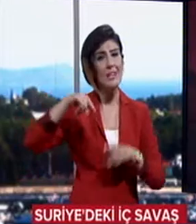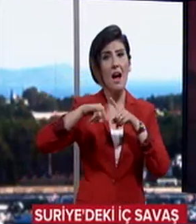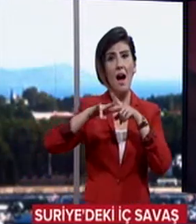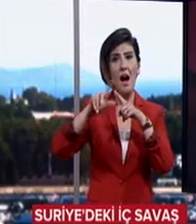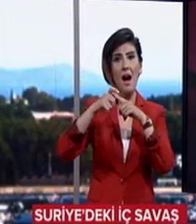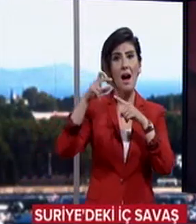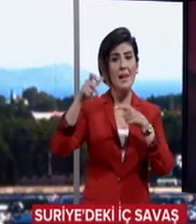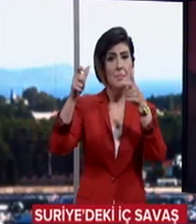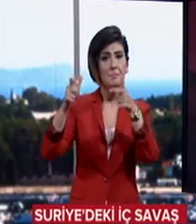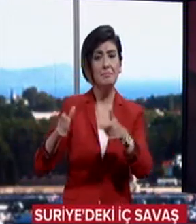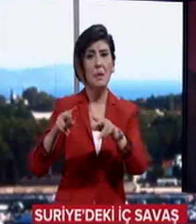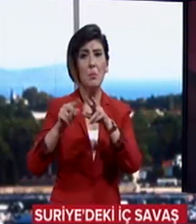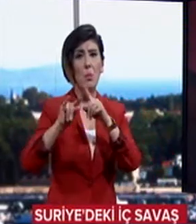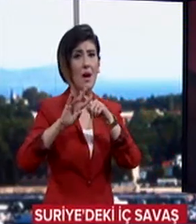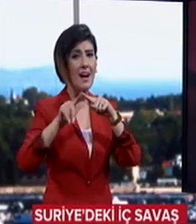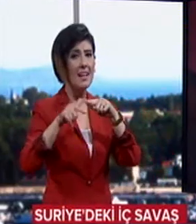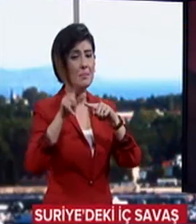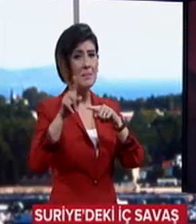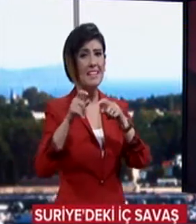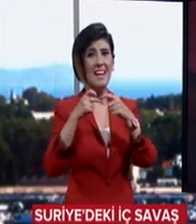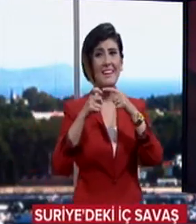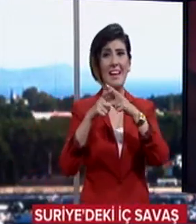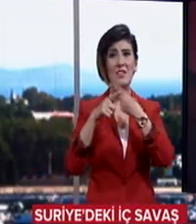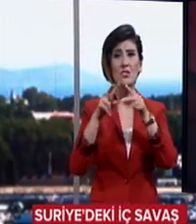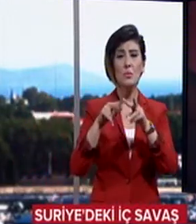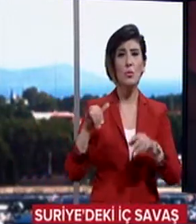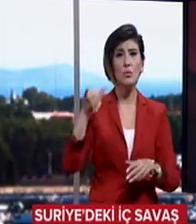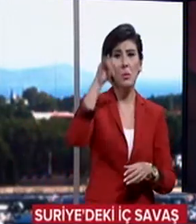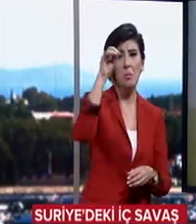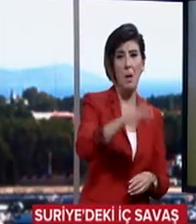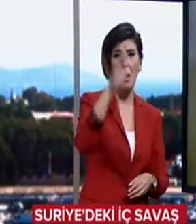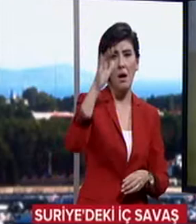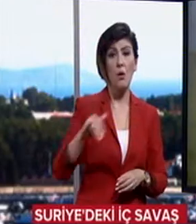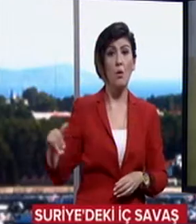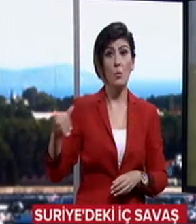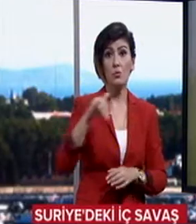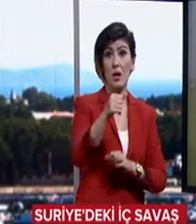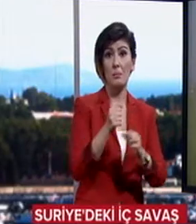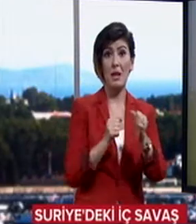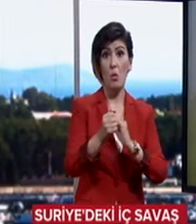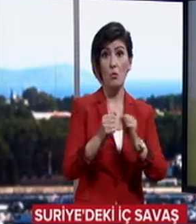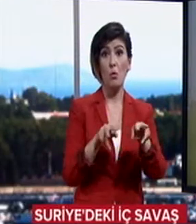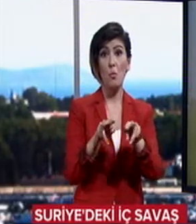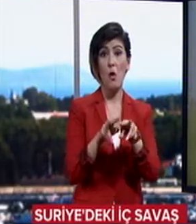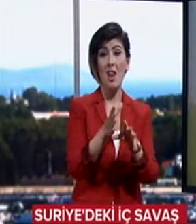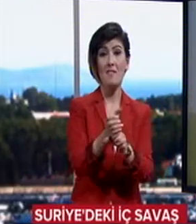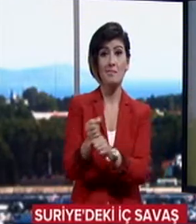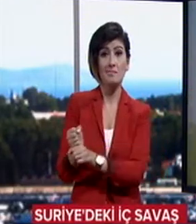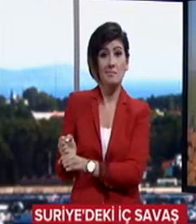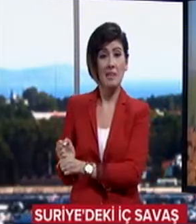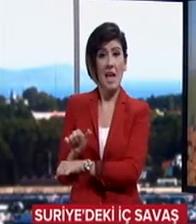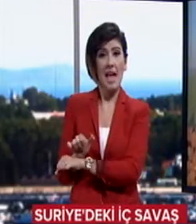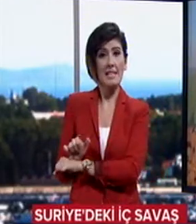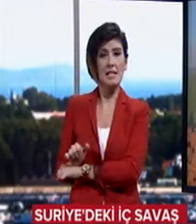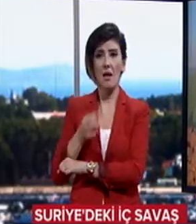Suriye'nin Halep kentinde muhalifler bir rejim uçağını düşürdü. Uçağın pilotunun muhaliflerce esir alındığı ifade